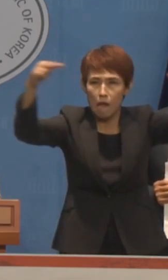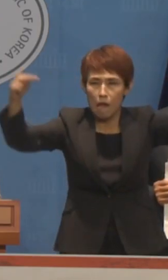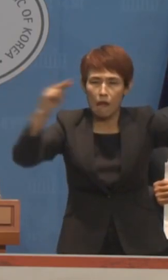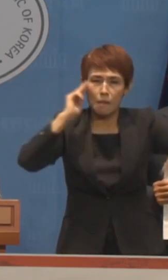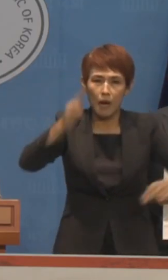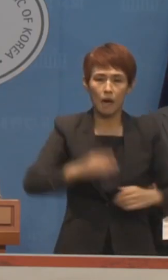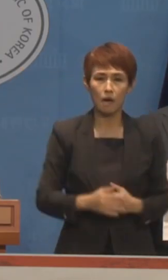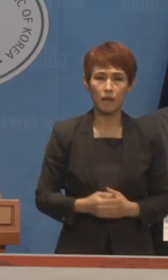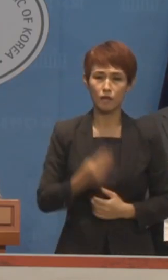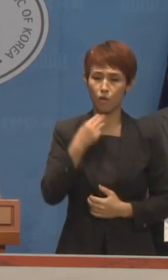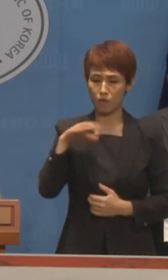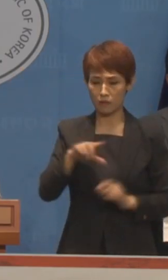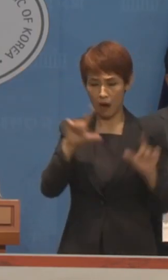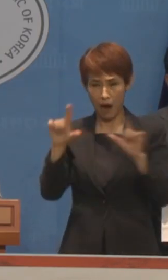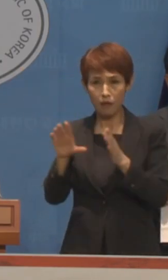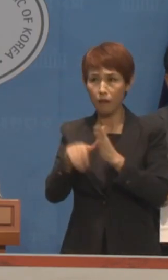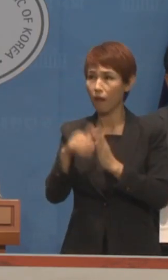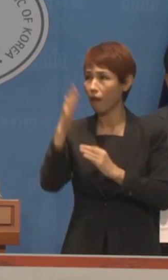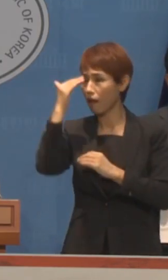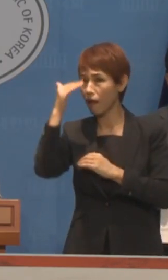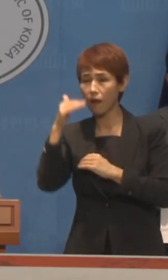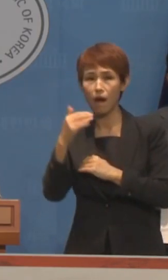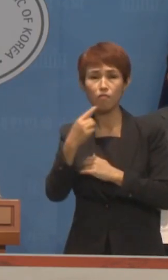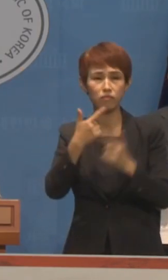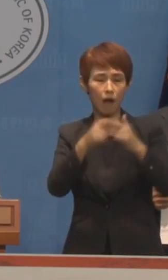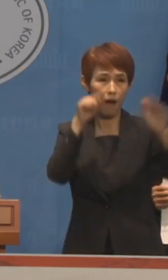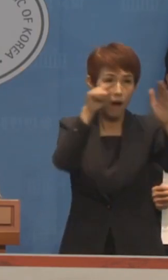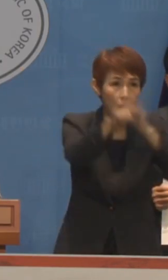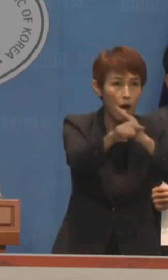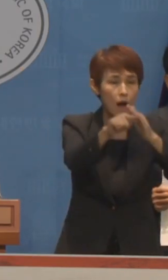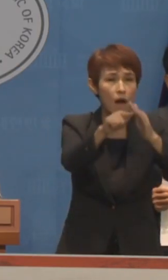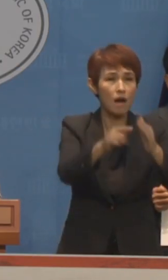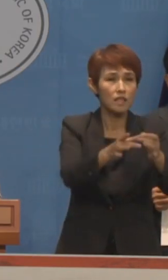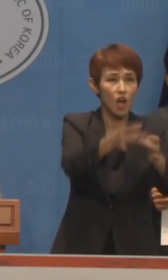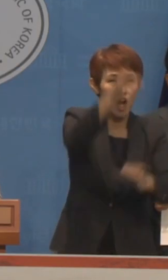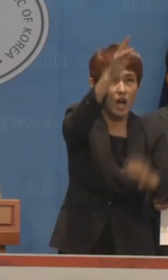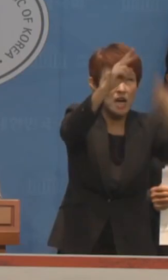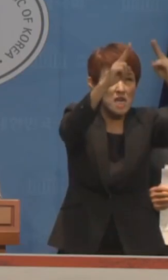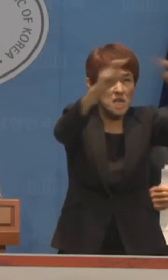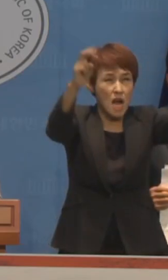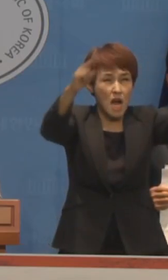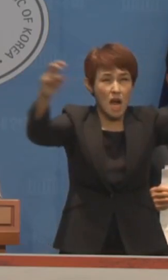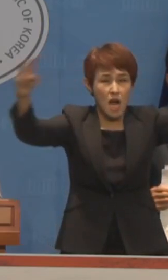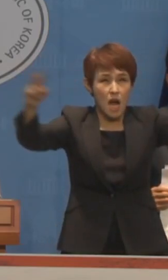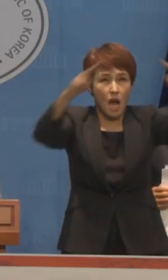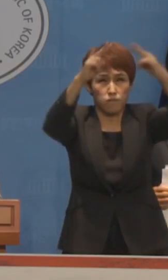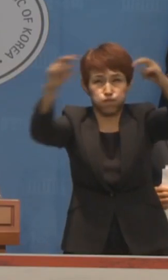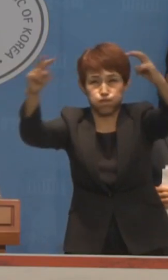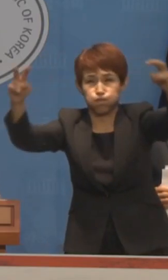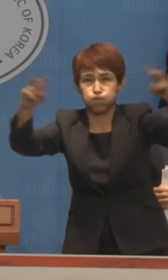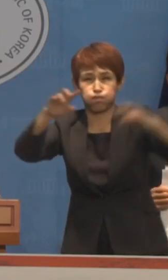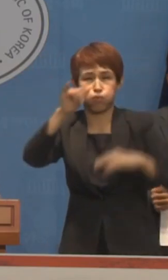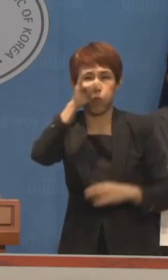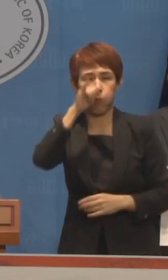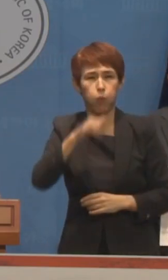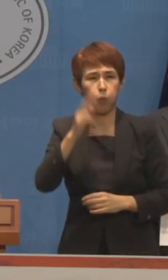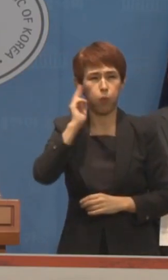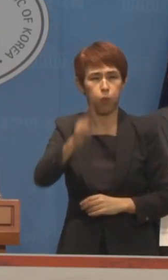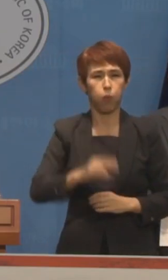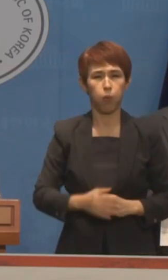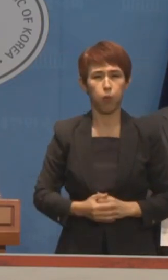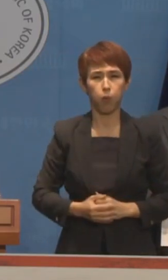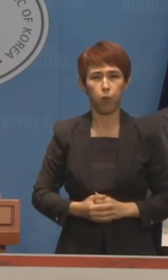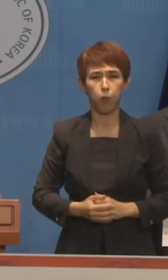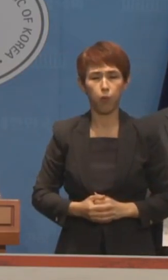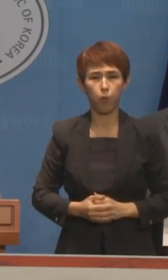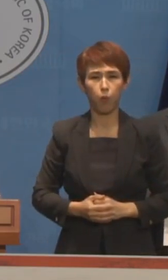서울에 살면서는 볼 수 없었던 장면들입니다. 산마다 빽빽하게 대모처럼 박혀있는 송전탑들,